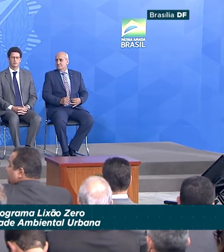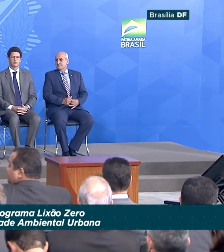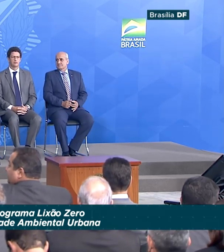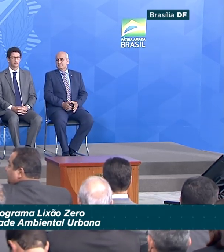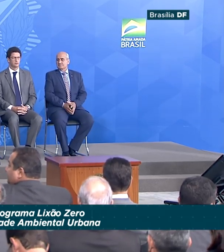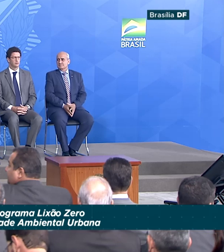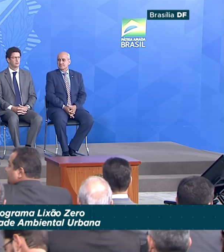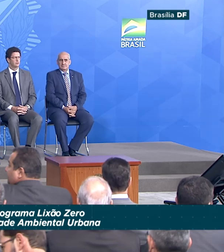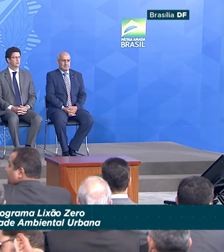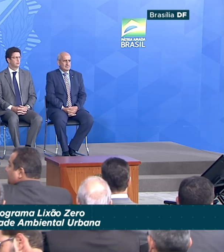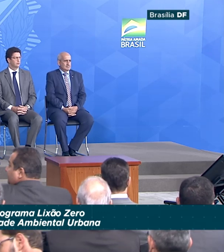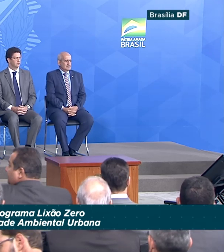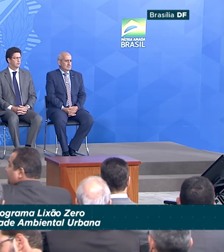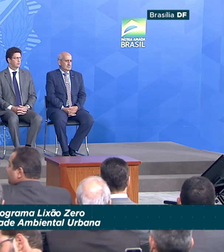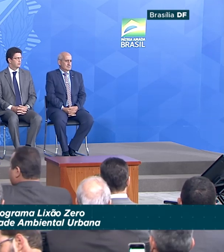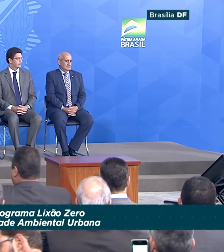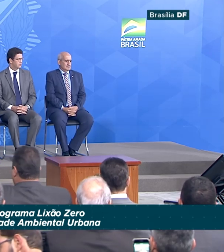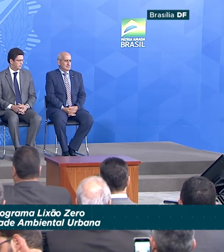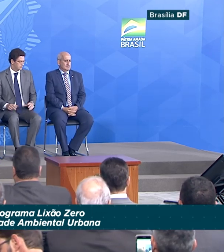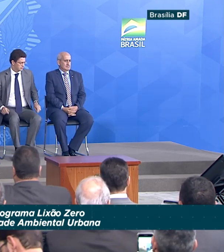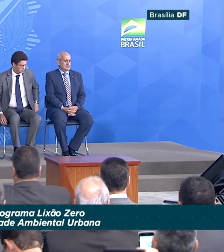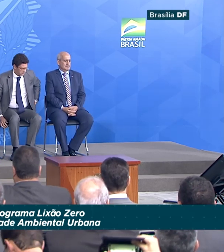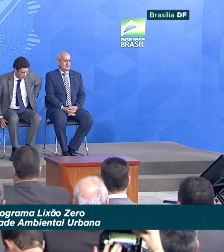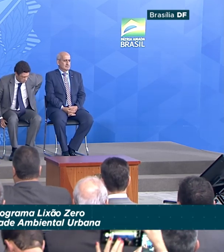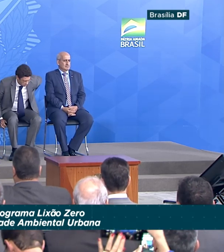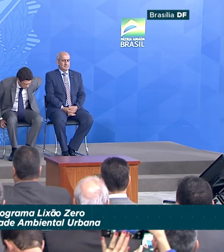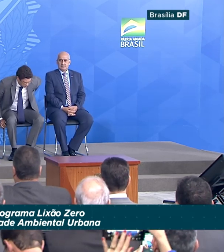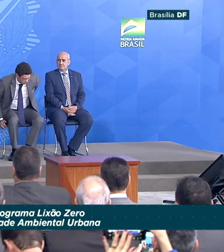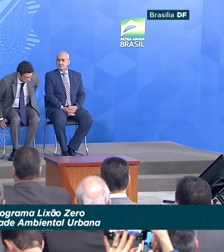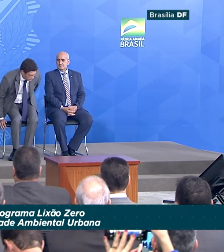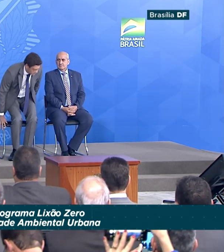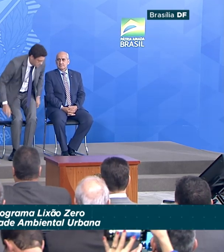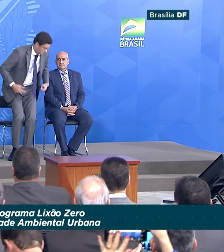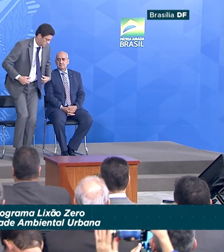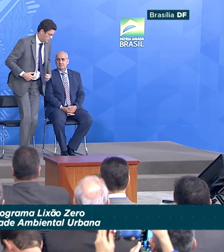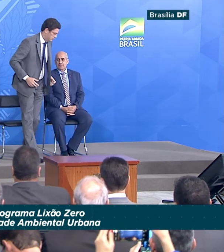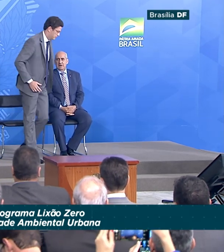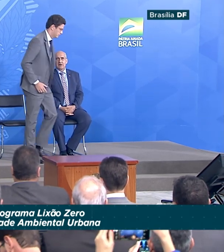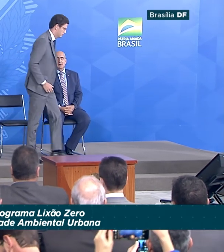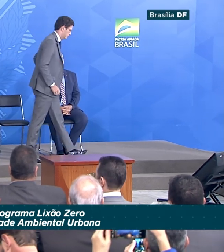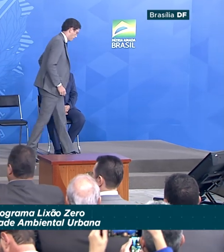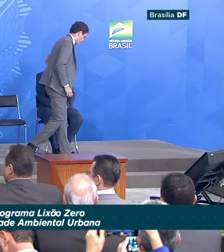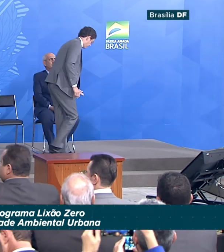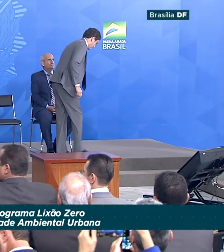Ouviremos agora as palavras do ministro de Estado do Meio Ambiente, Ricardo Salles.